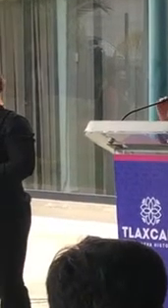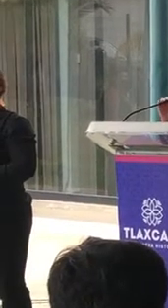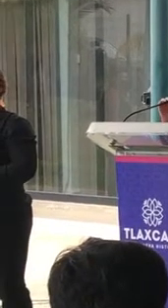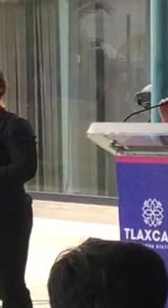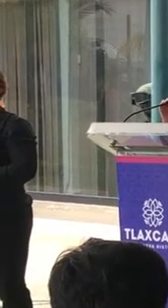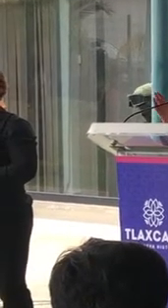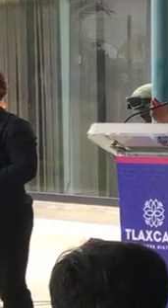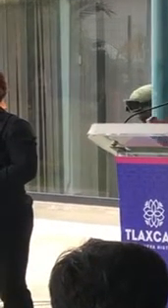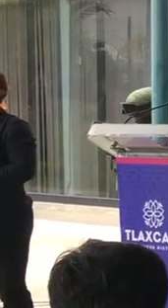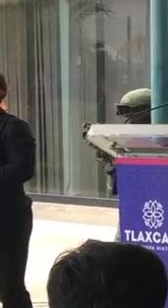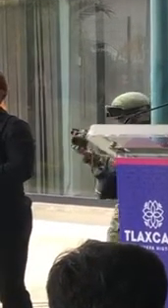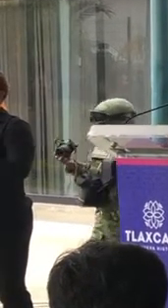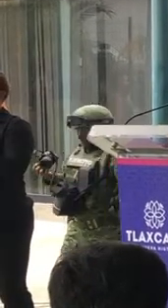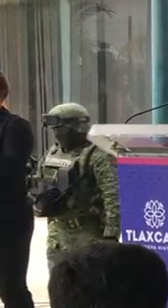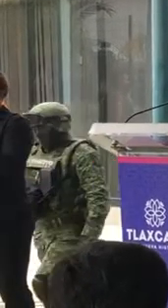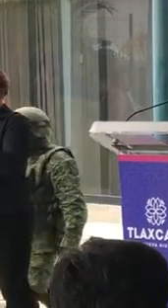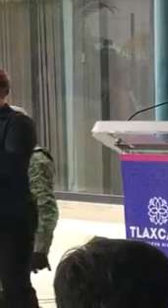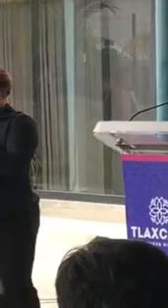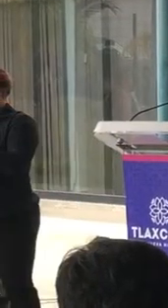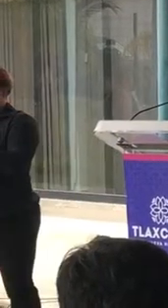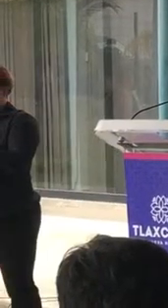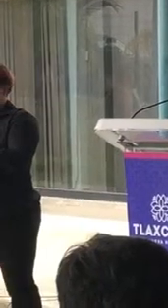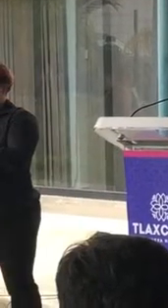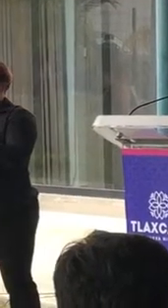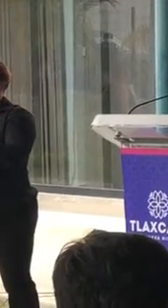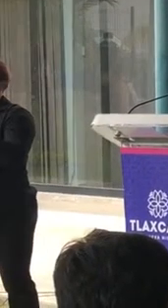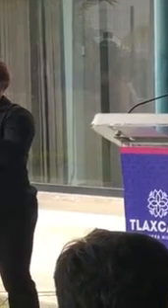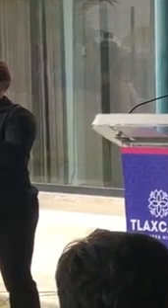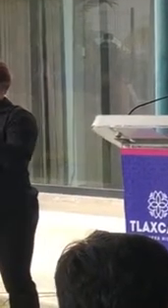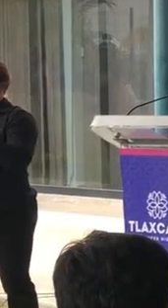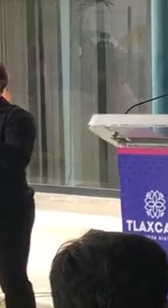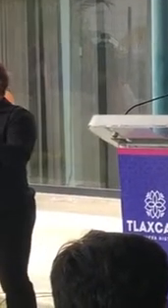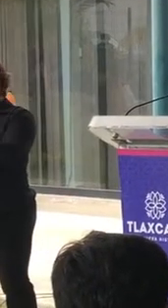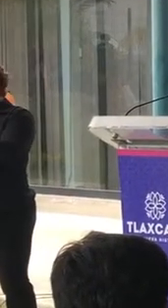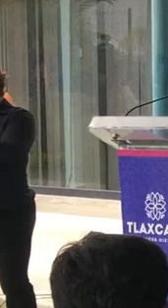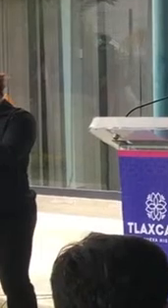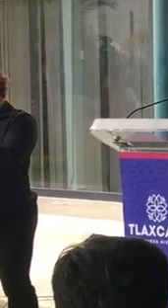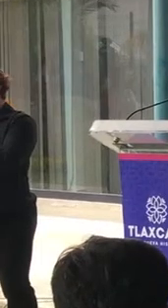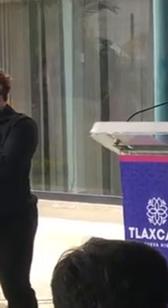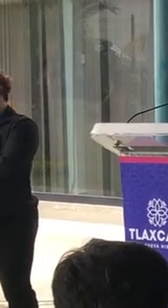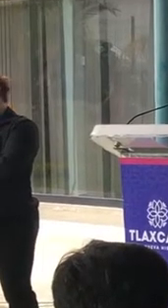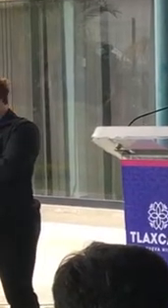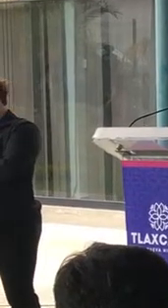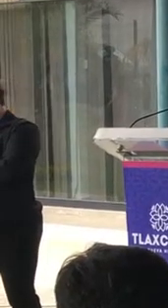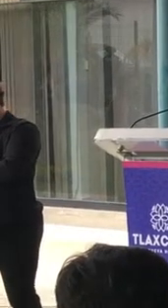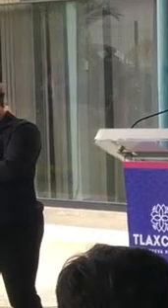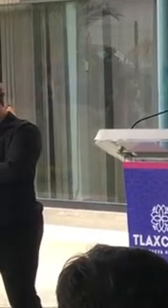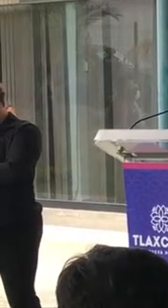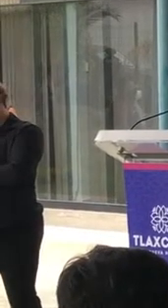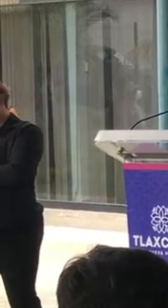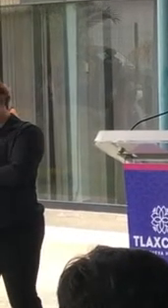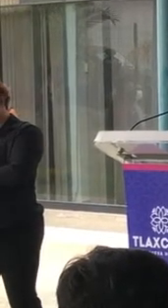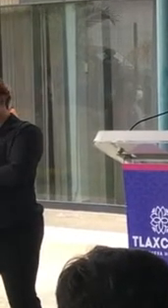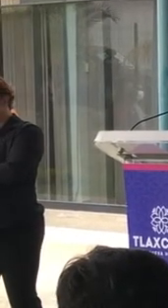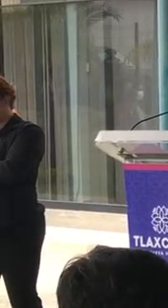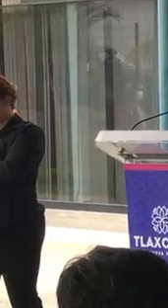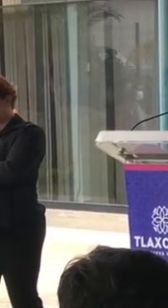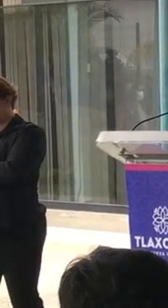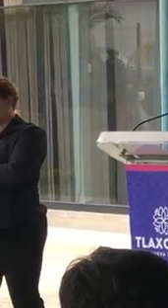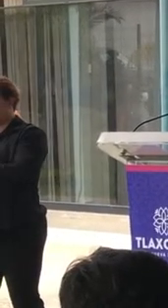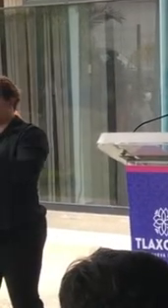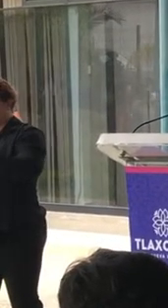origen en tres fuentes la primera es la placa de cocos que da origen a los sismos de gran magnitud que ocurre